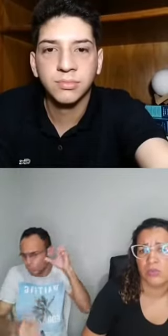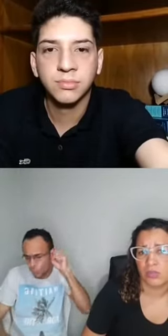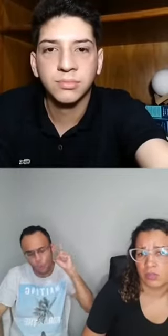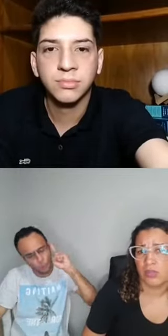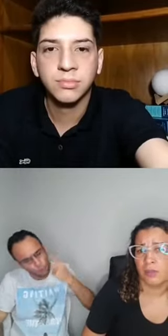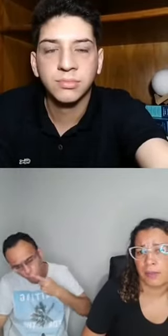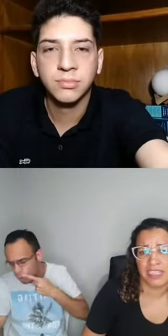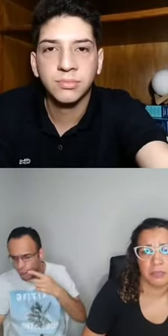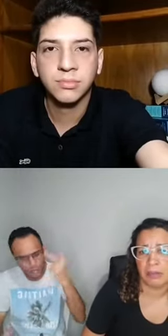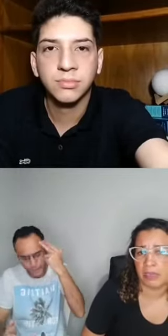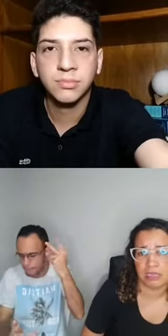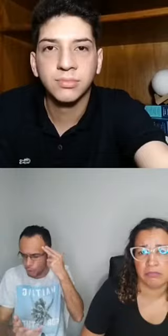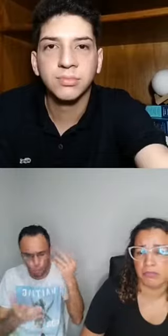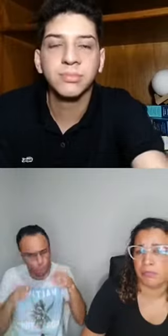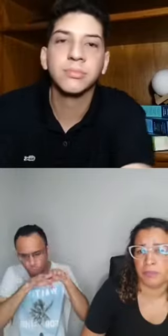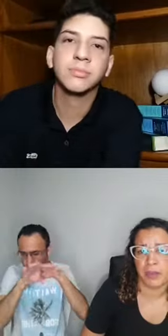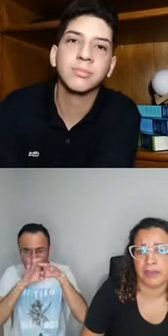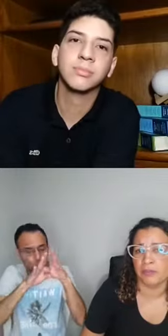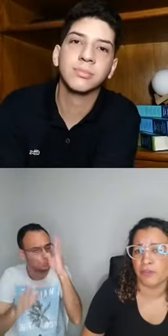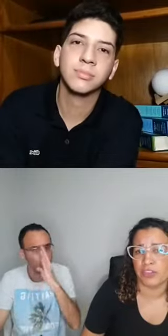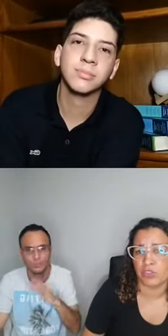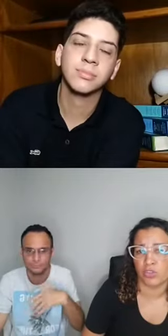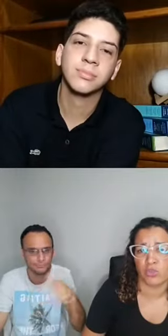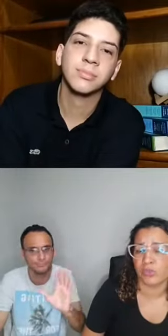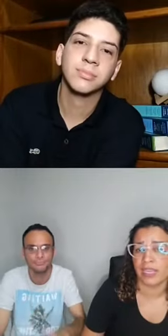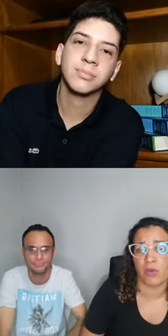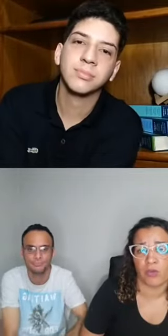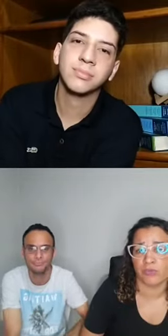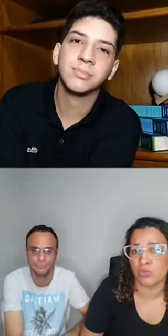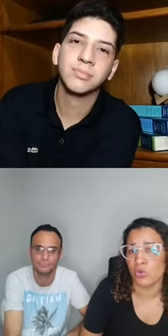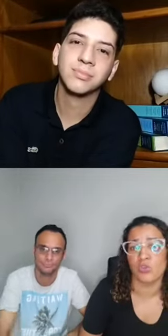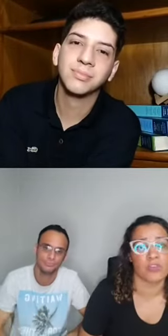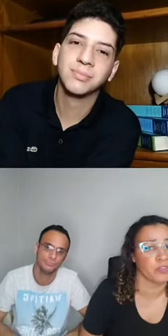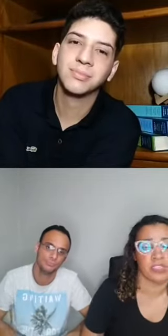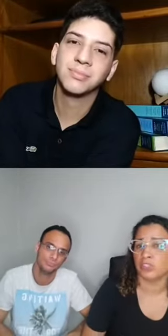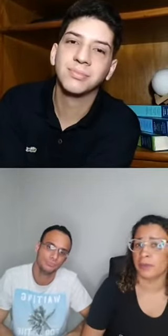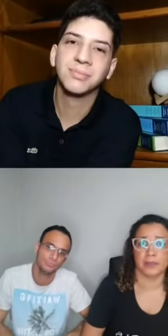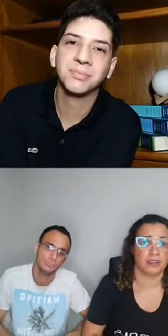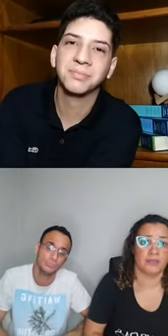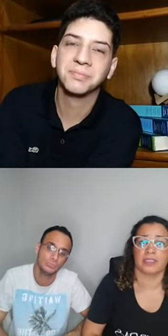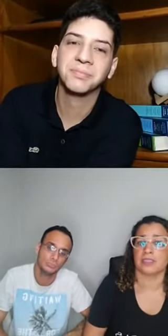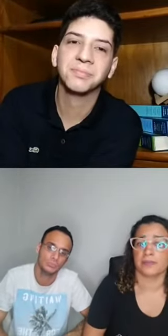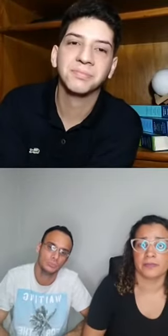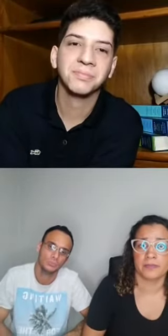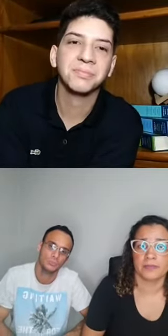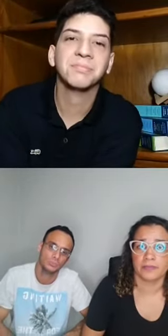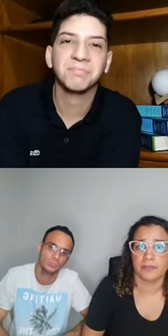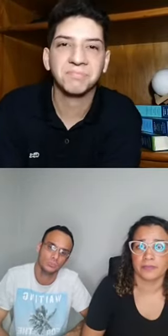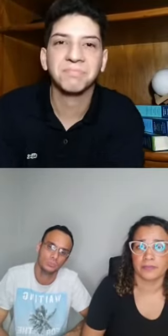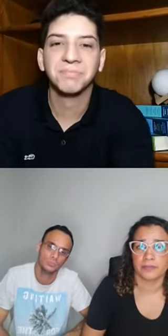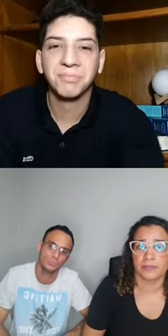tudo. Mas para mim, professor, todo mundo é igual. Surdo, ouvinte, para mim.